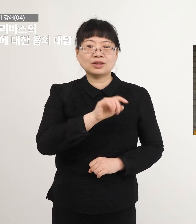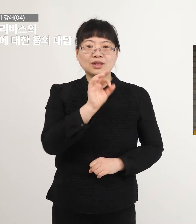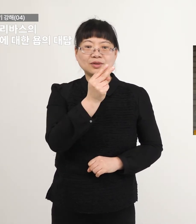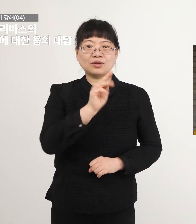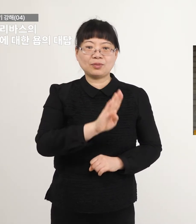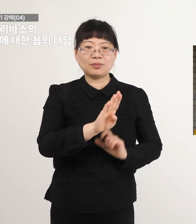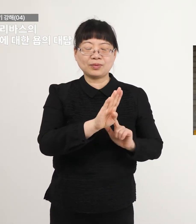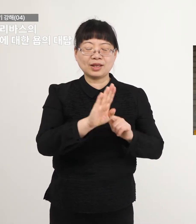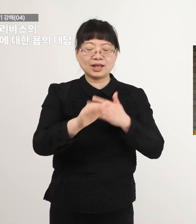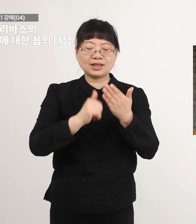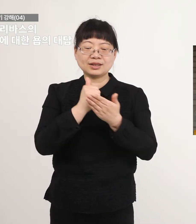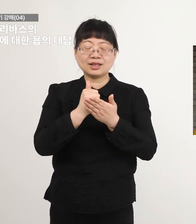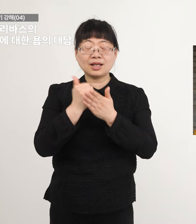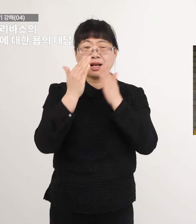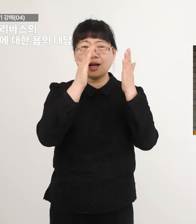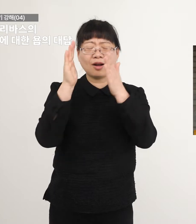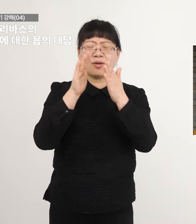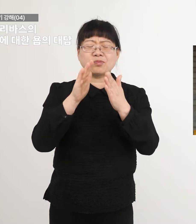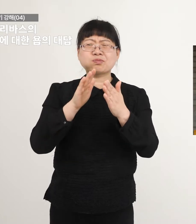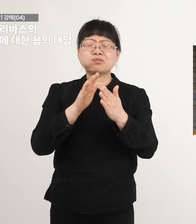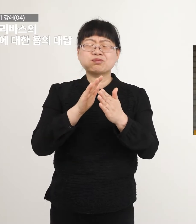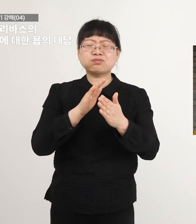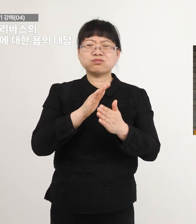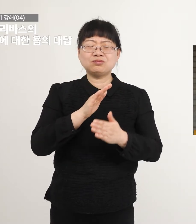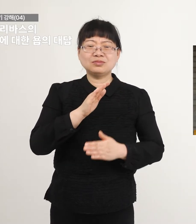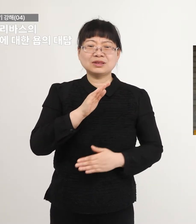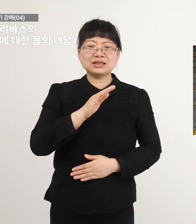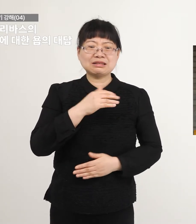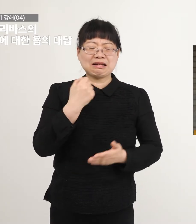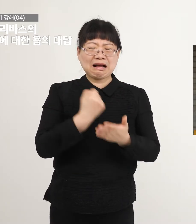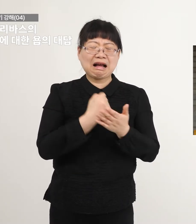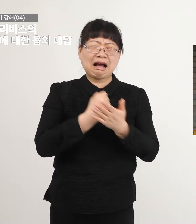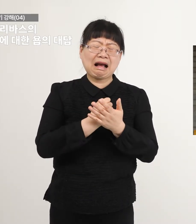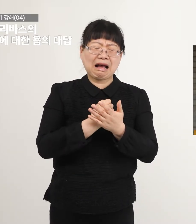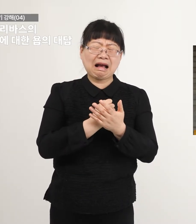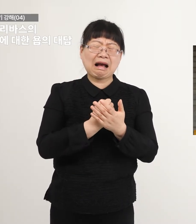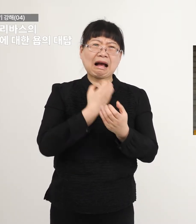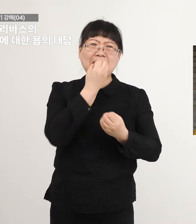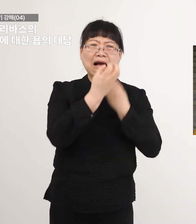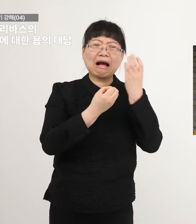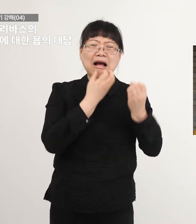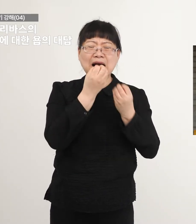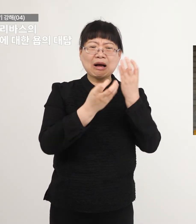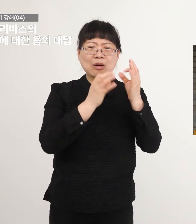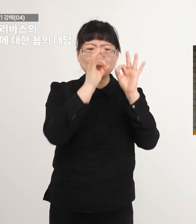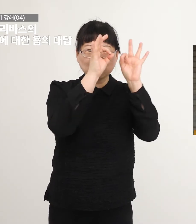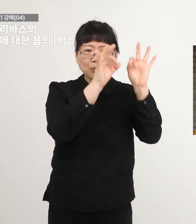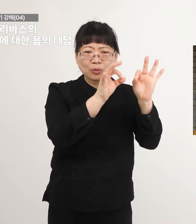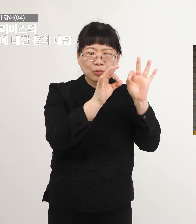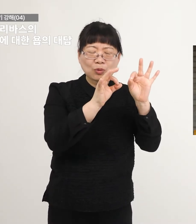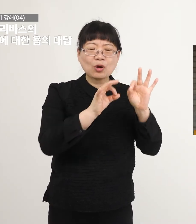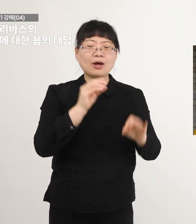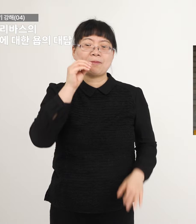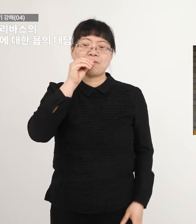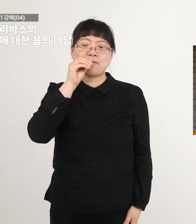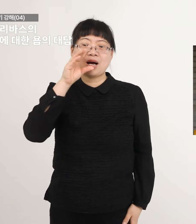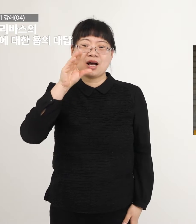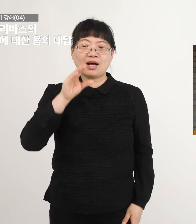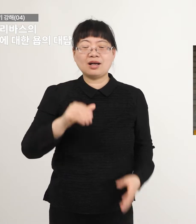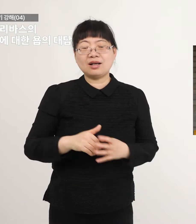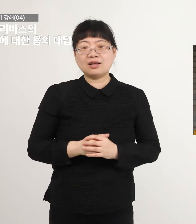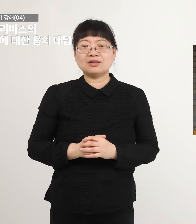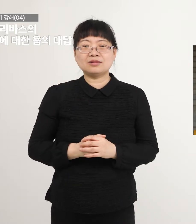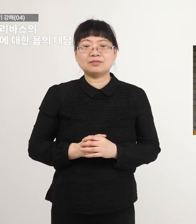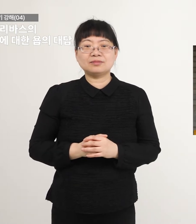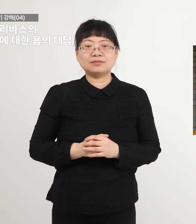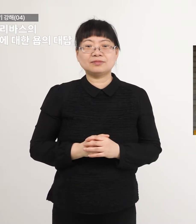욥의 하나님을 향하여 퍼붓는 절규를 견디지 못하고 드디어 입을 뗍니다.